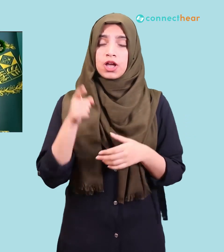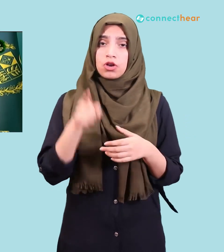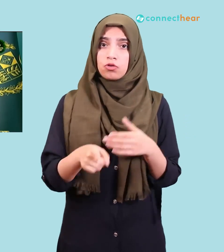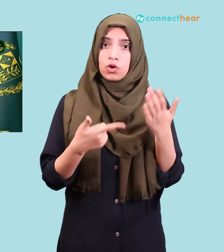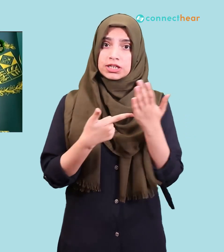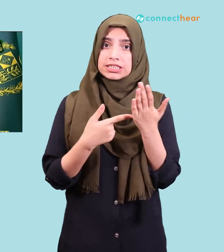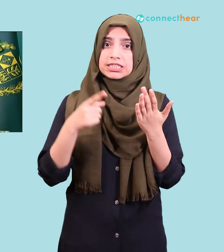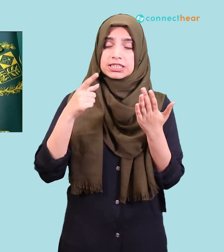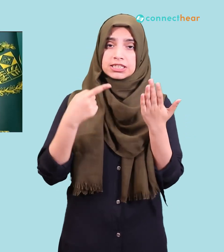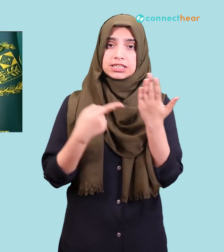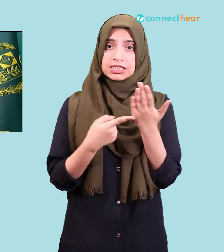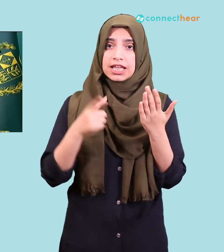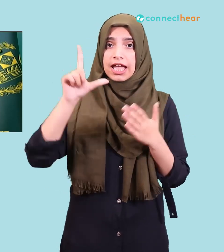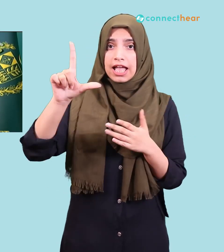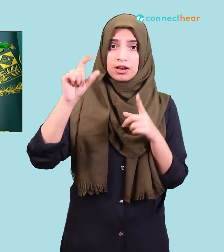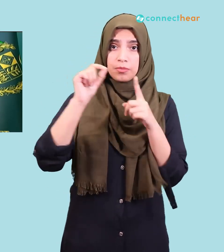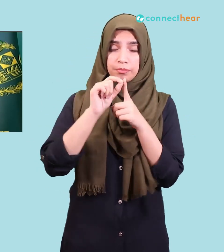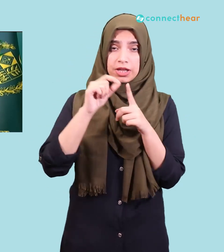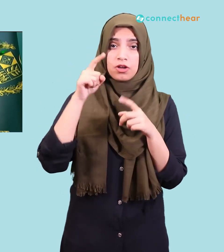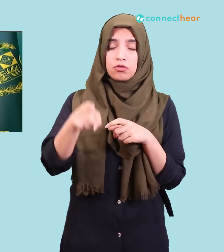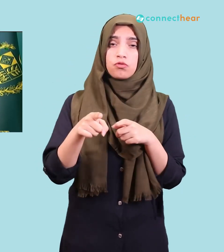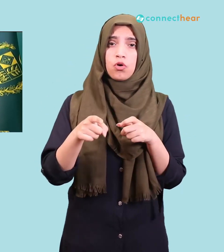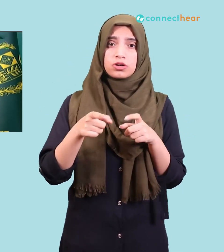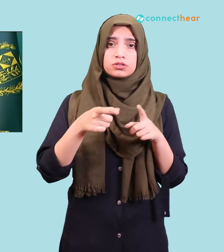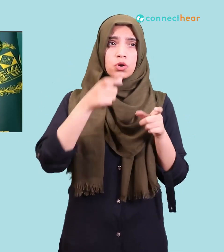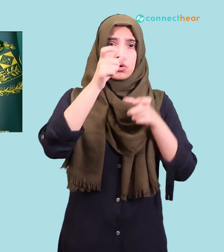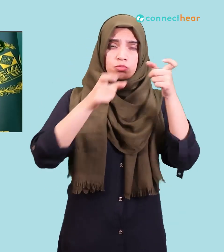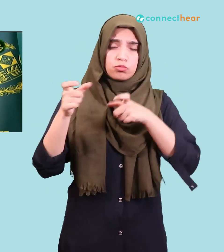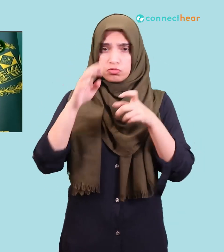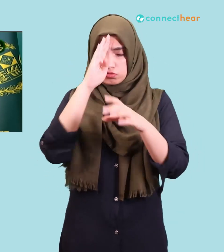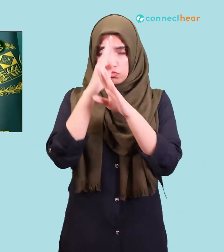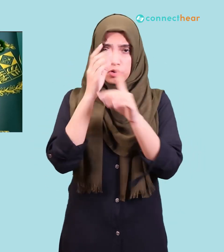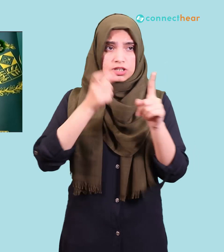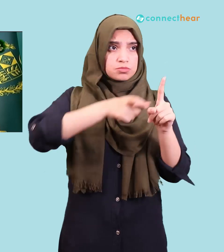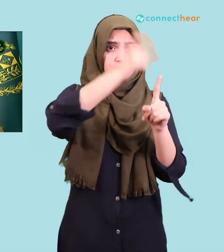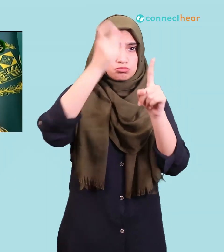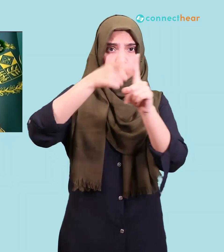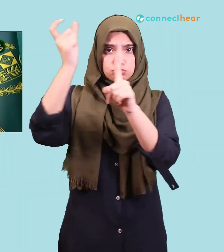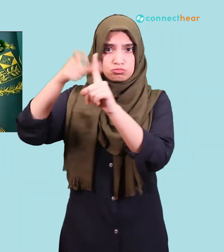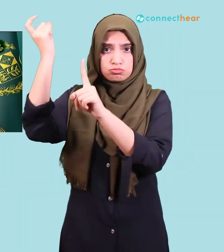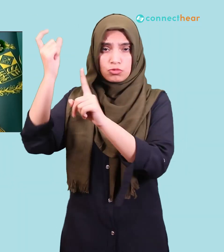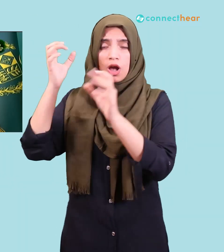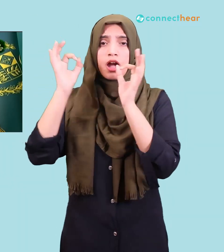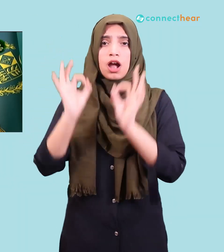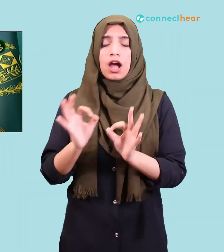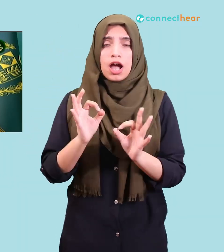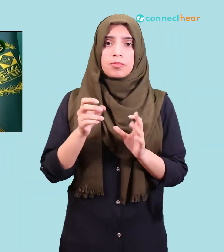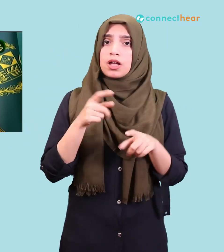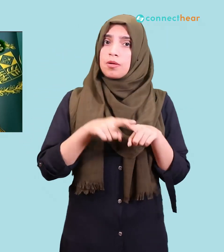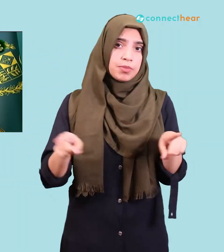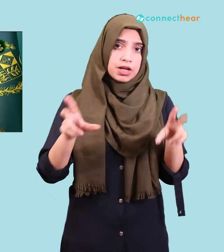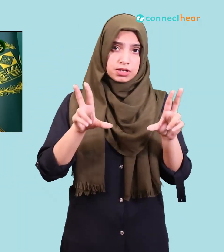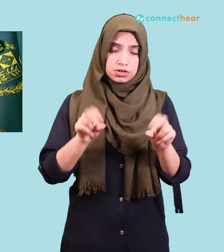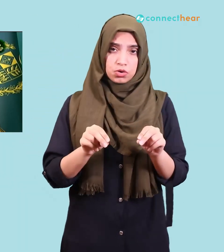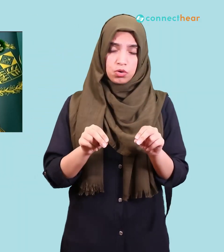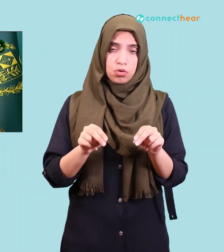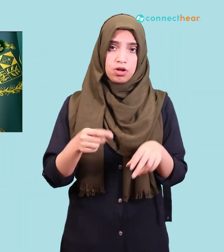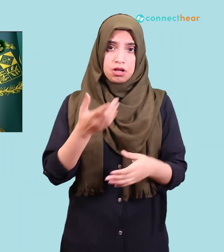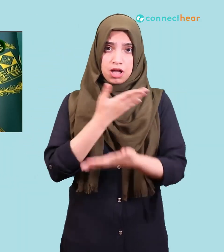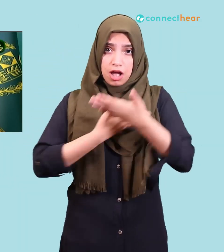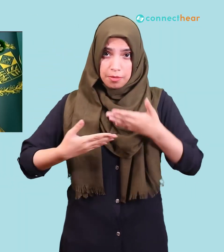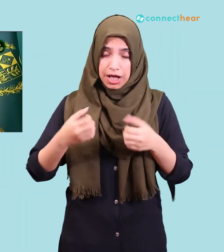हैं, मैं आपको यकीन दिलाता हूँ कि वही मेरा मकसद है, वो मेरी गवर्नमेंट का मकसद है। हम भी